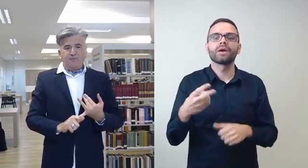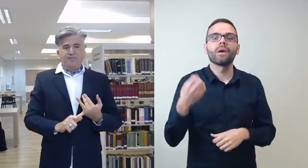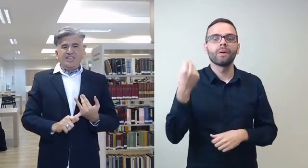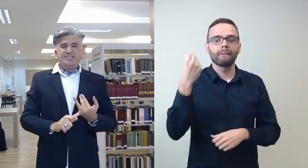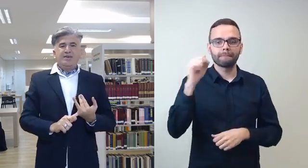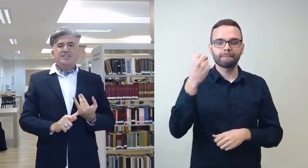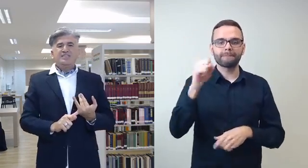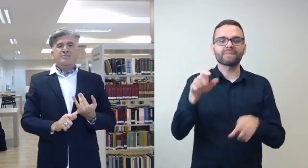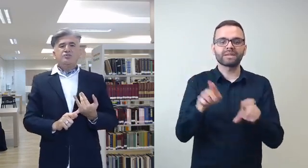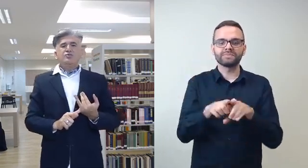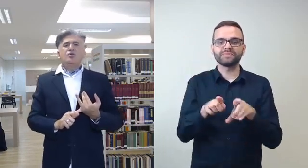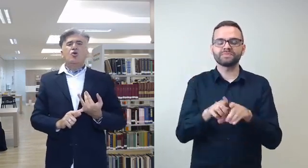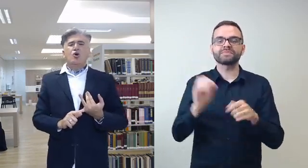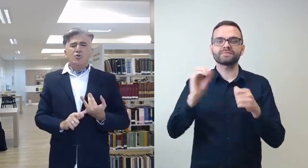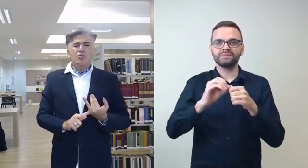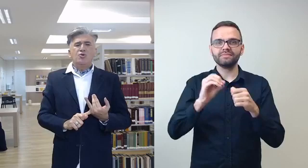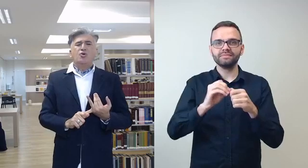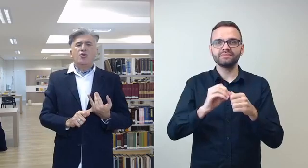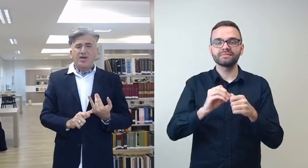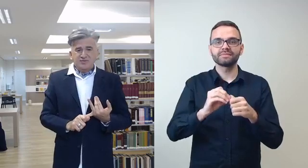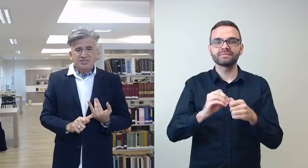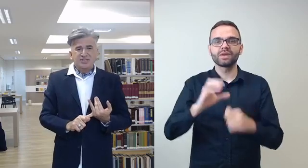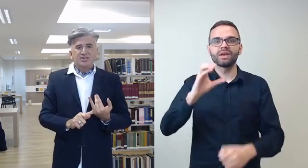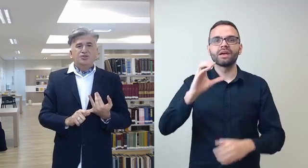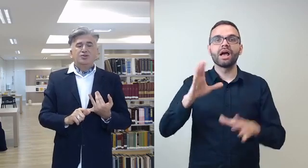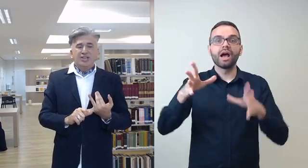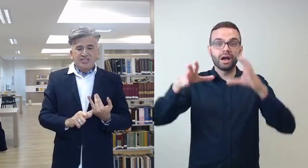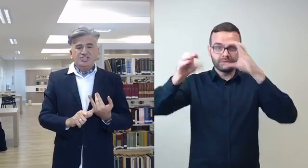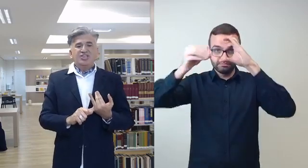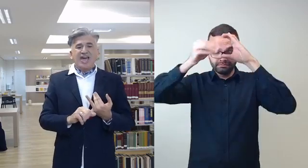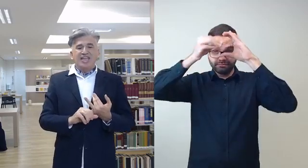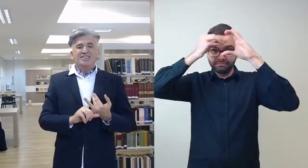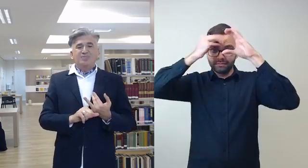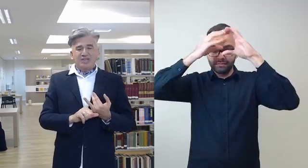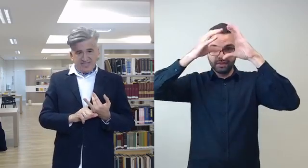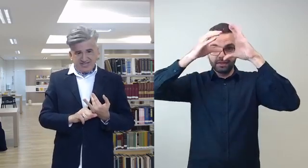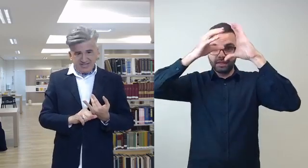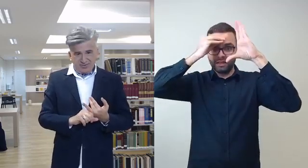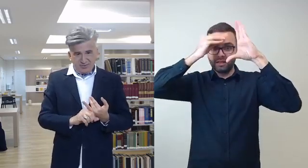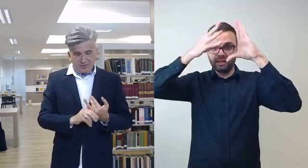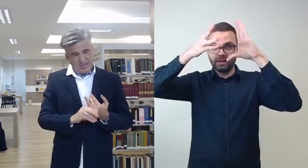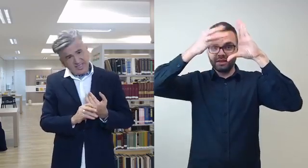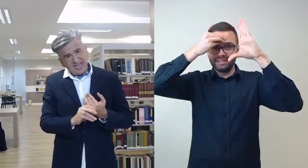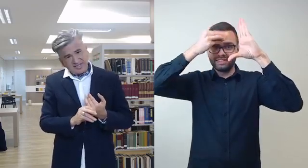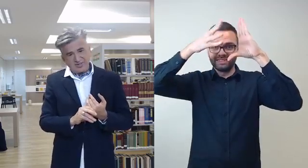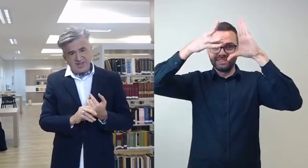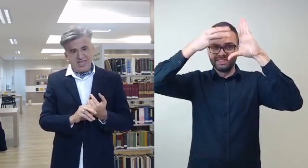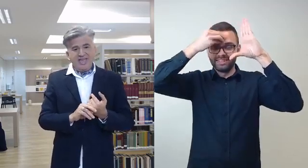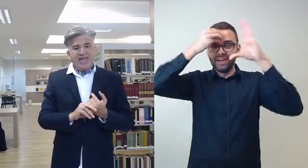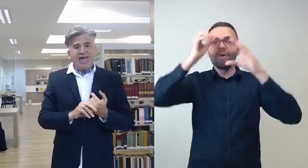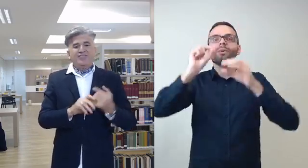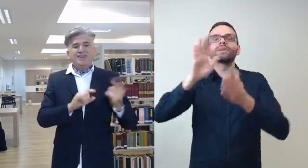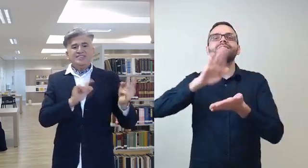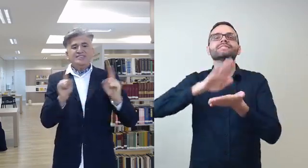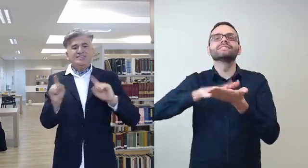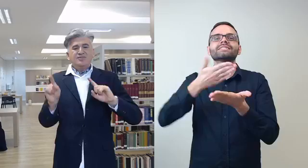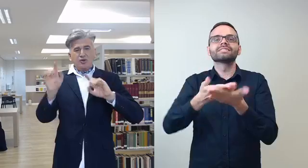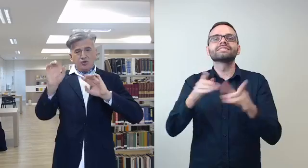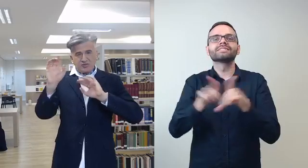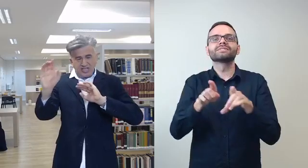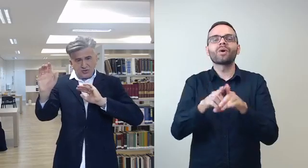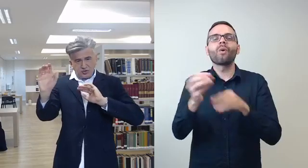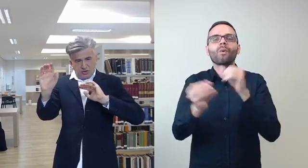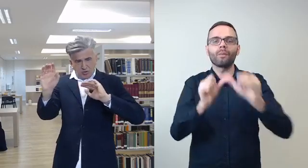ponto, estabelecimento do common ground durante a interpretação. O que é isso, né? A transição